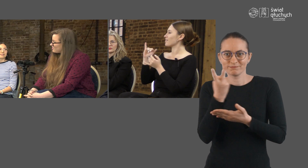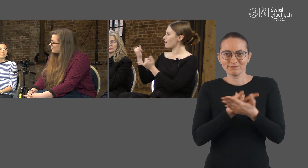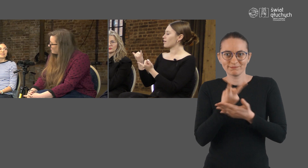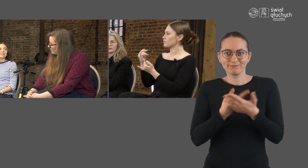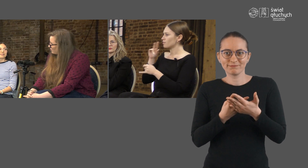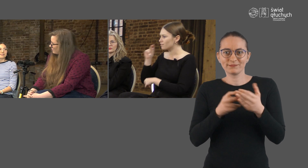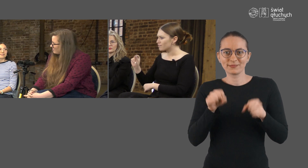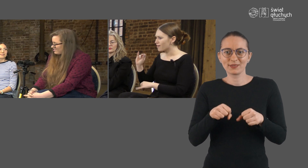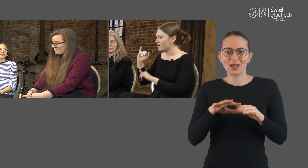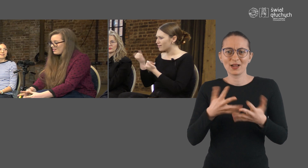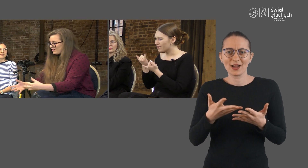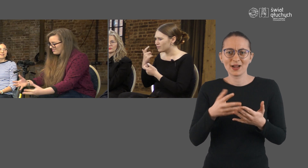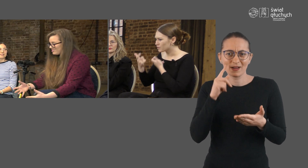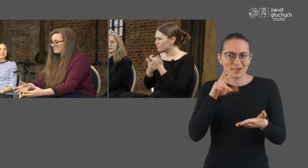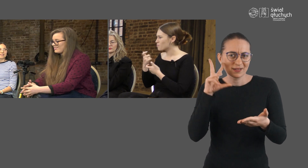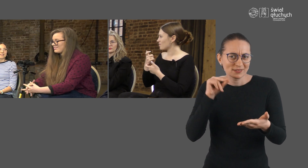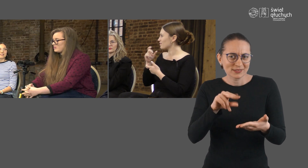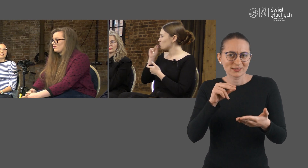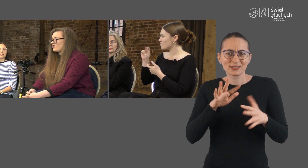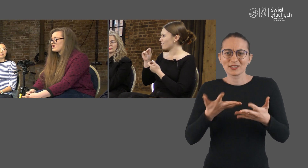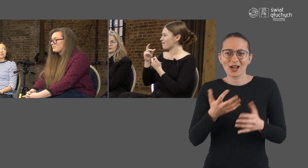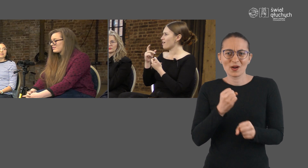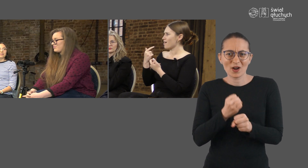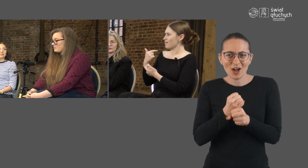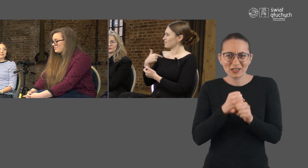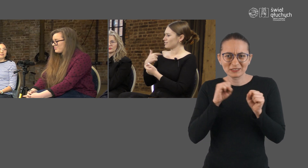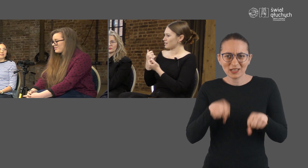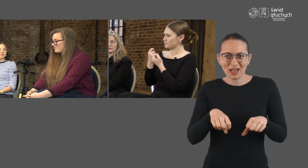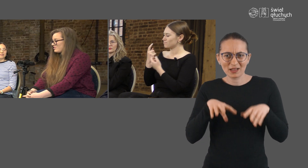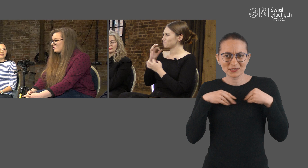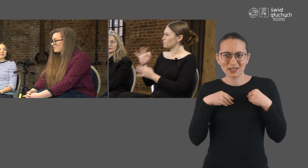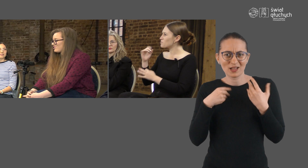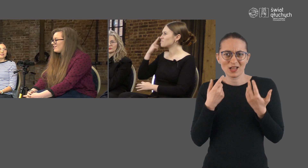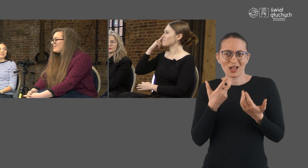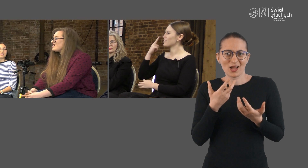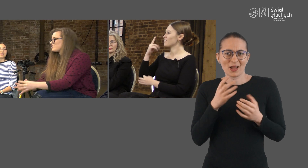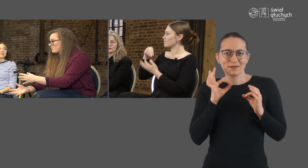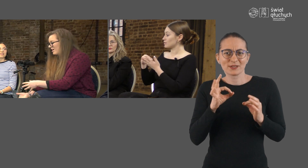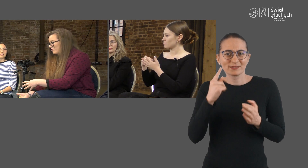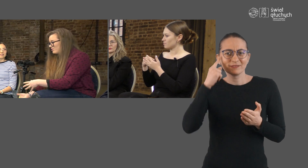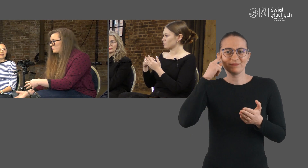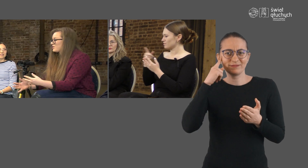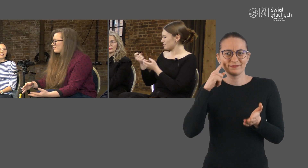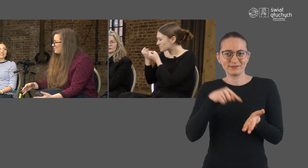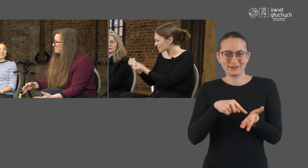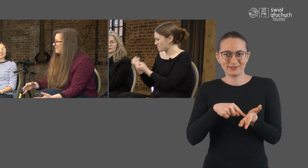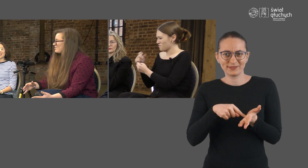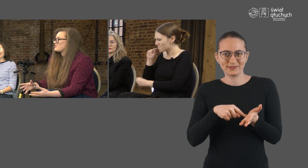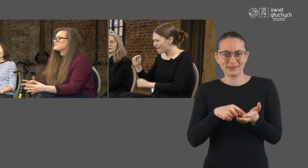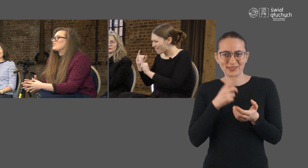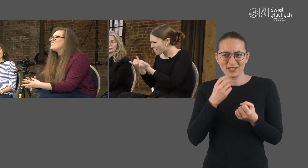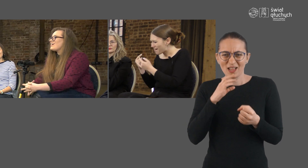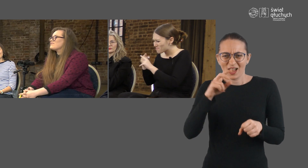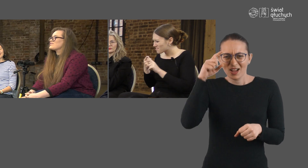przeczytać, jak się wymawia to fonetycznie dane słowo i ja bardzo dobrze pamiętam właśnie to, że jej kulawo to szło i mnie to